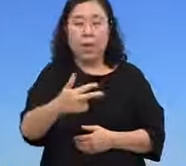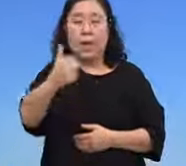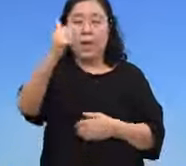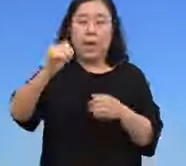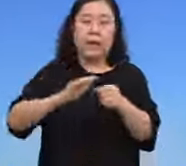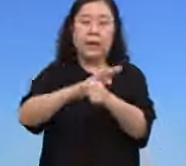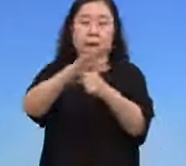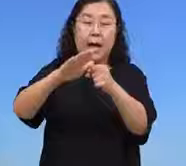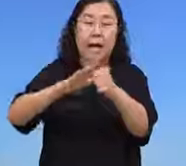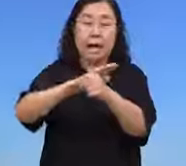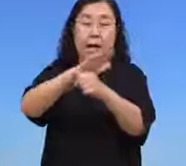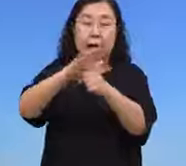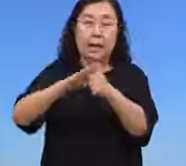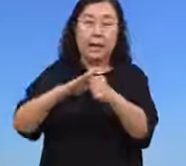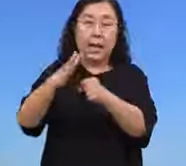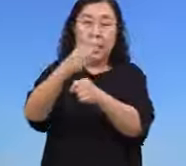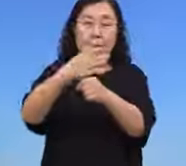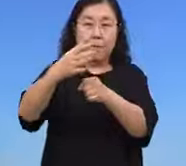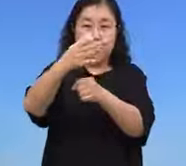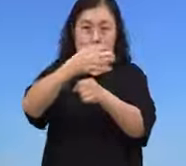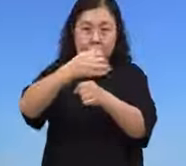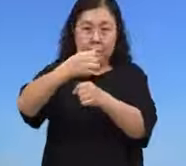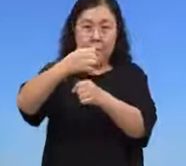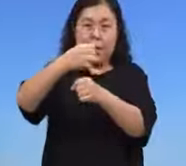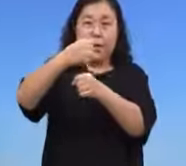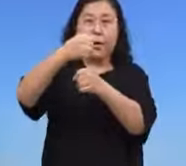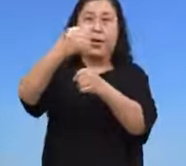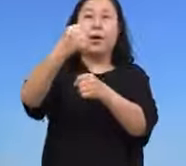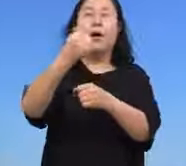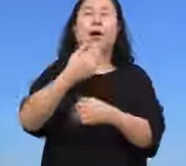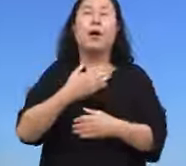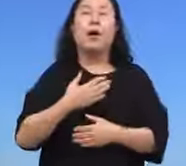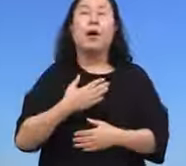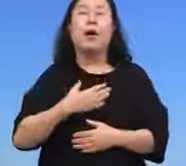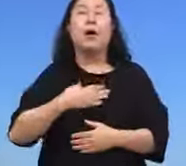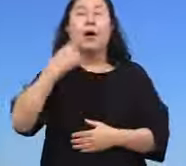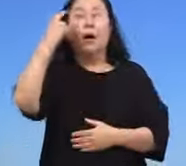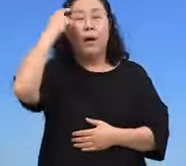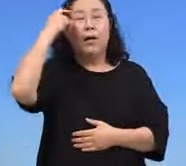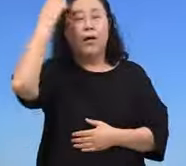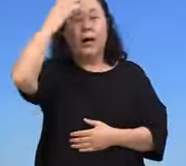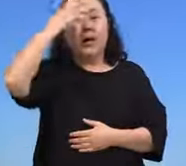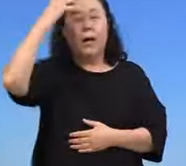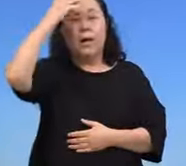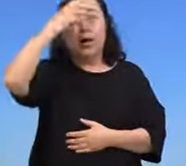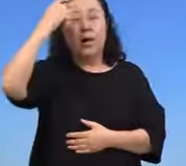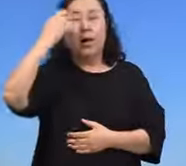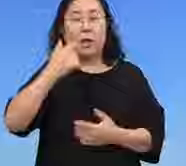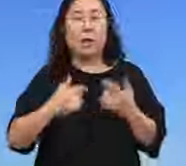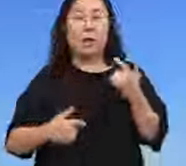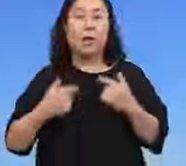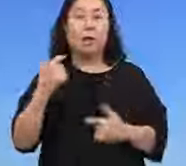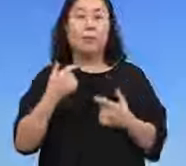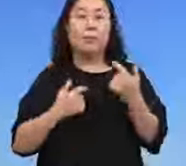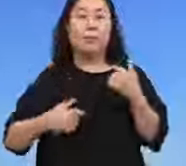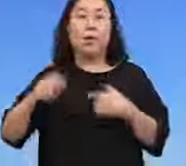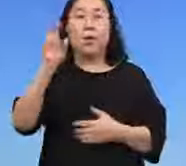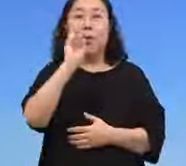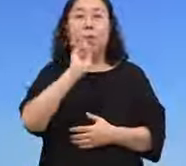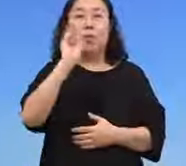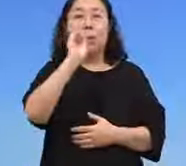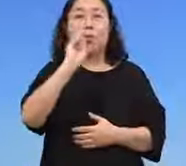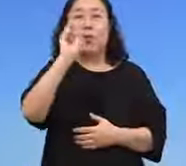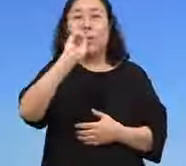오직 주의 사랑에 매여 내 영 기뻐